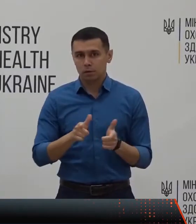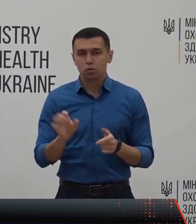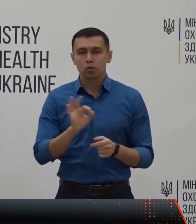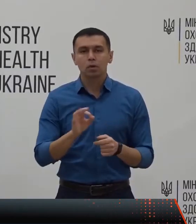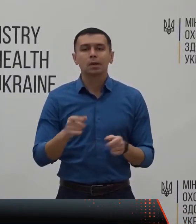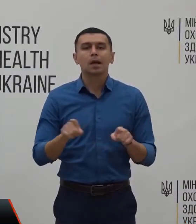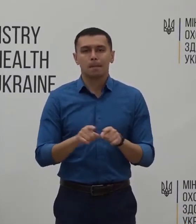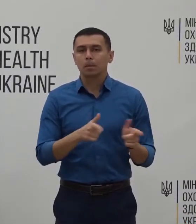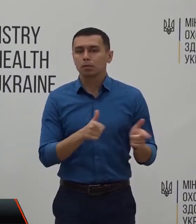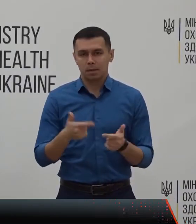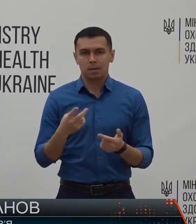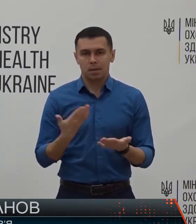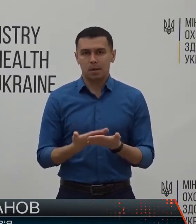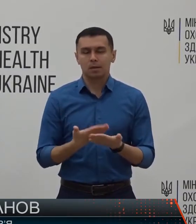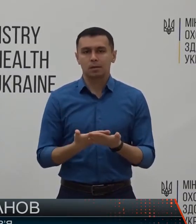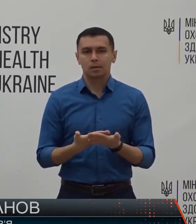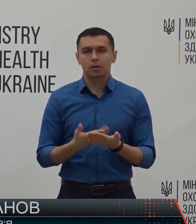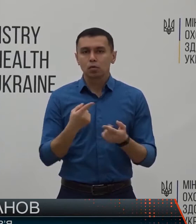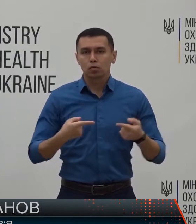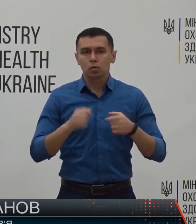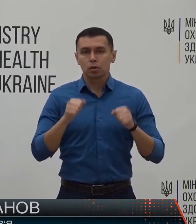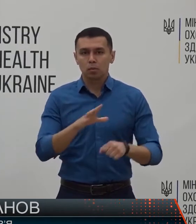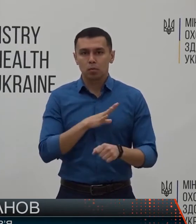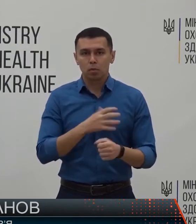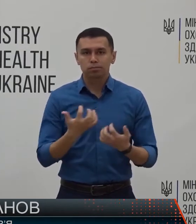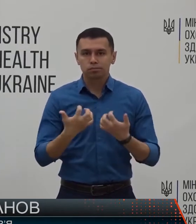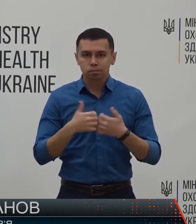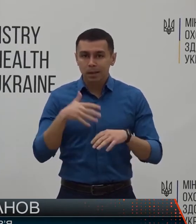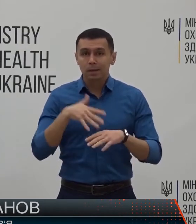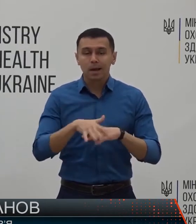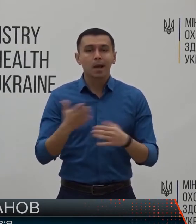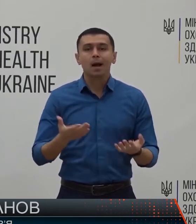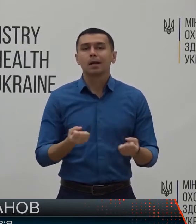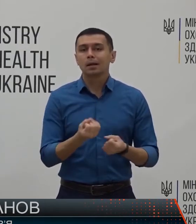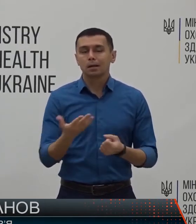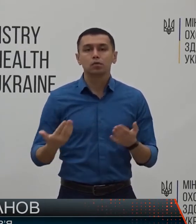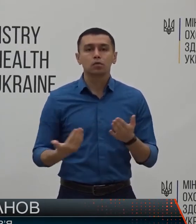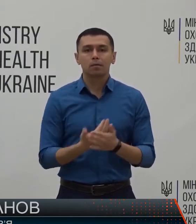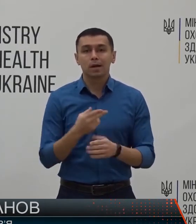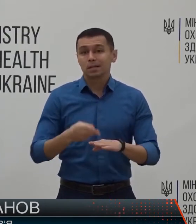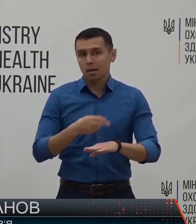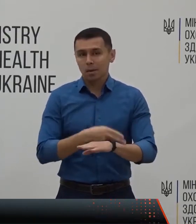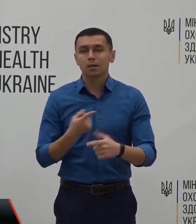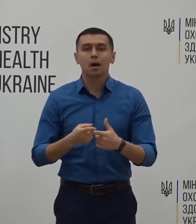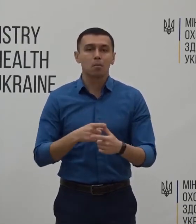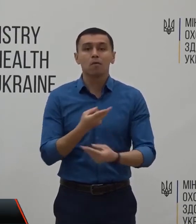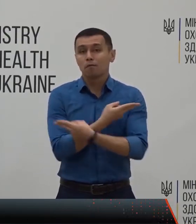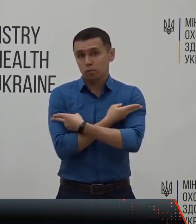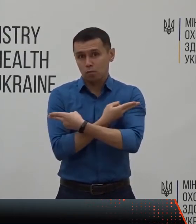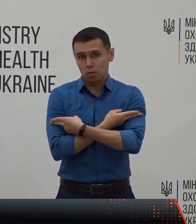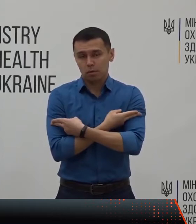таке підготуватися? Точно можливо було розрахувати, яка кількість нових шкарпеток або